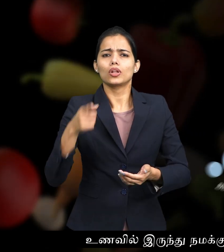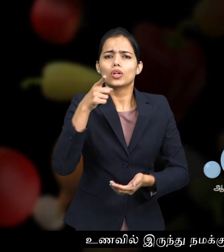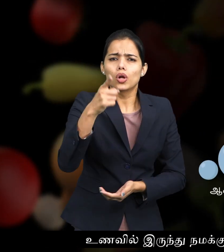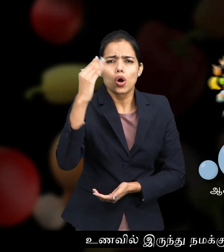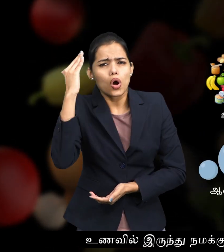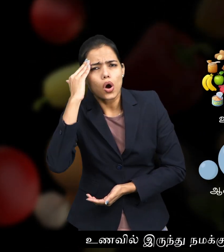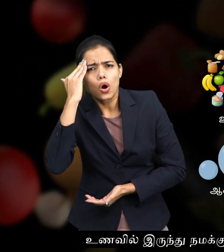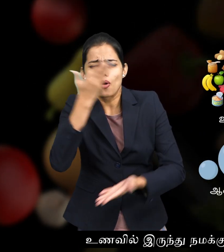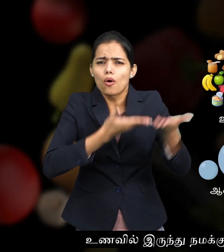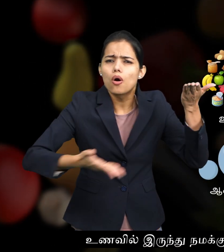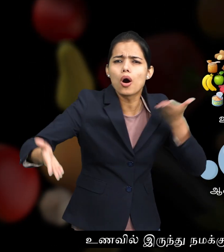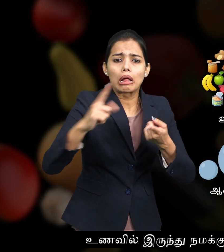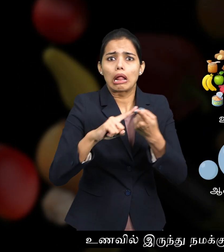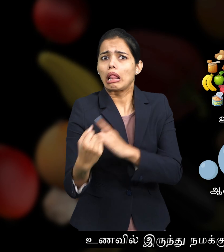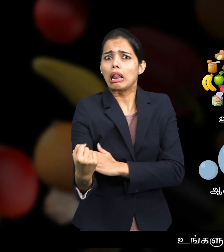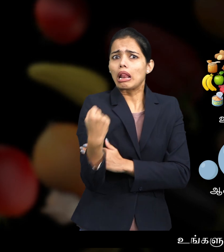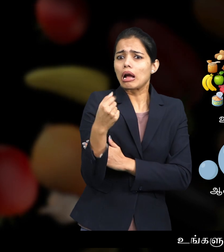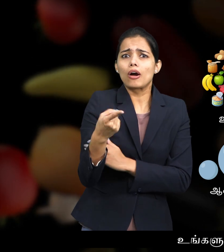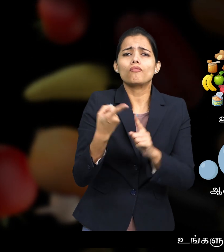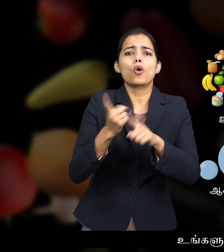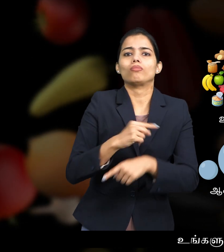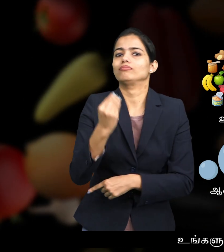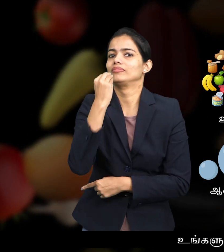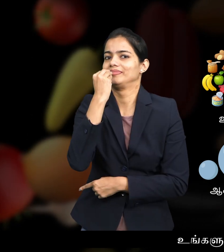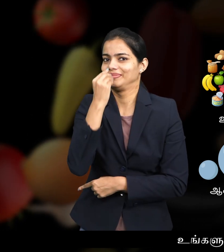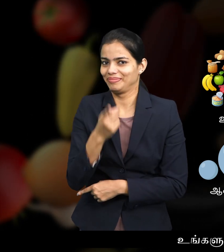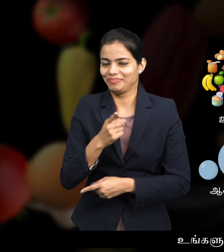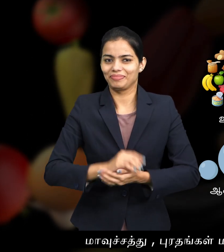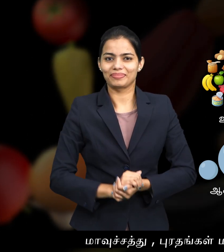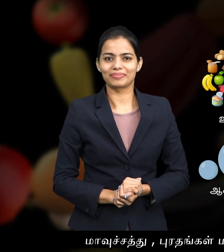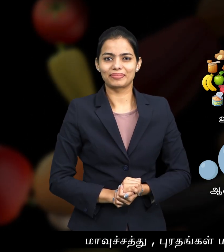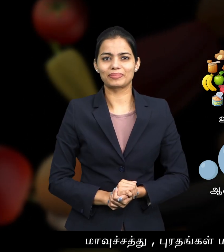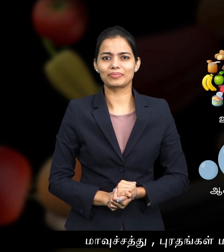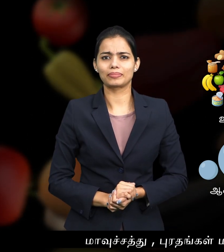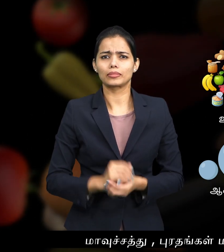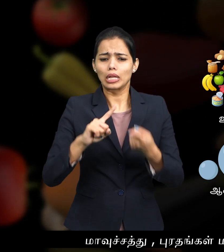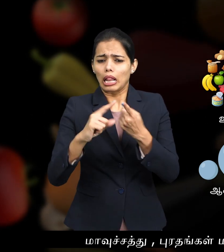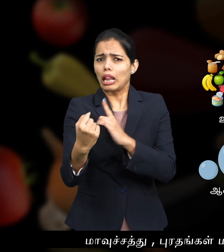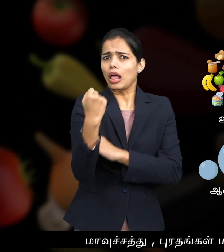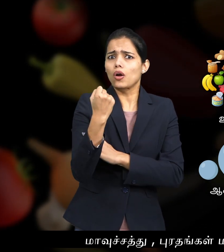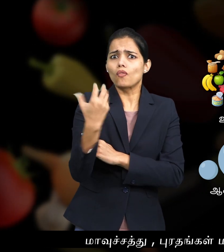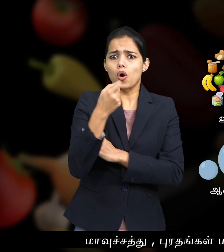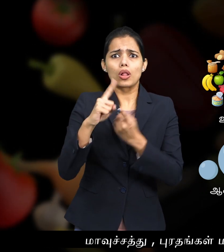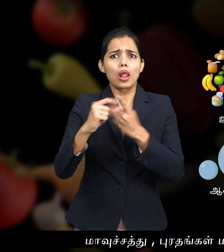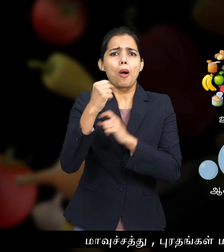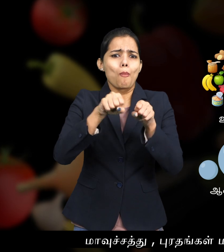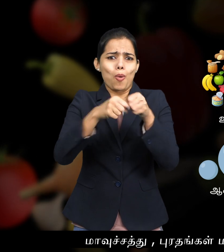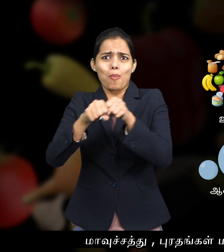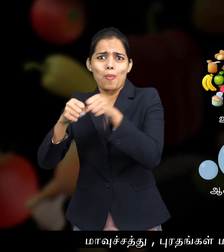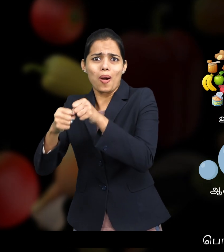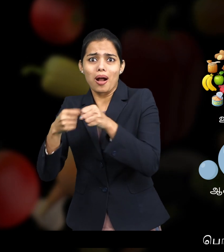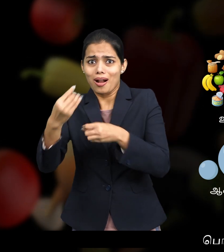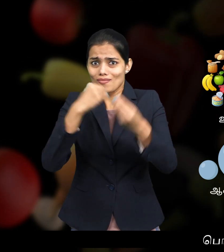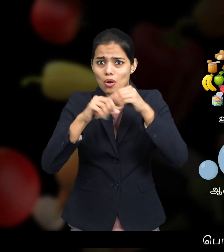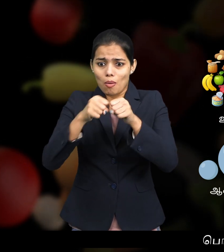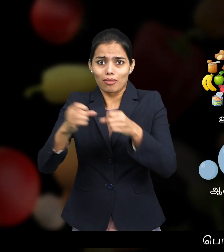உணவில் இருந்து நமக்கு ஆற்றல் கிடைக்கிறது என்பது உங்களுக்கு தெரியும். மாவுச்சத்து, புரதங்கள் மற்றும் கொழுப்புச்சத்து